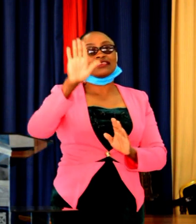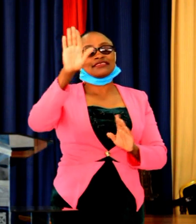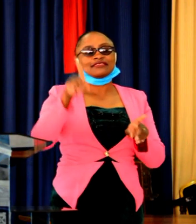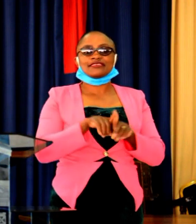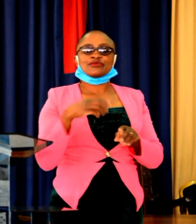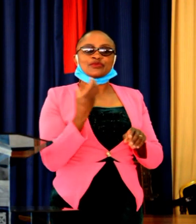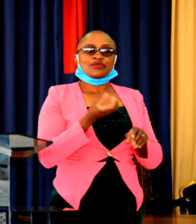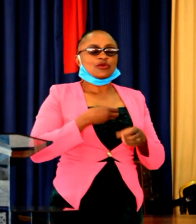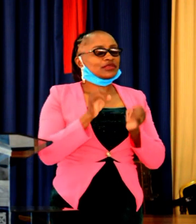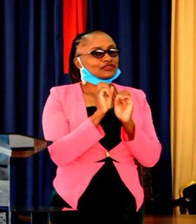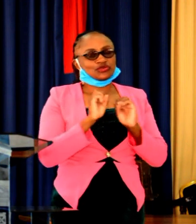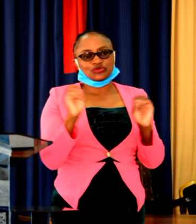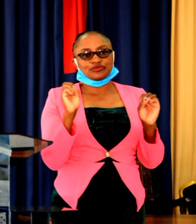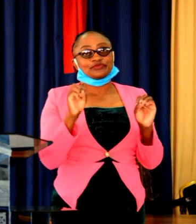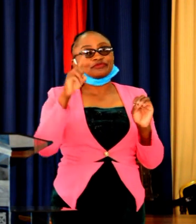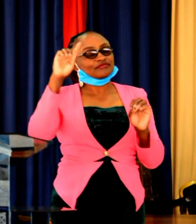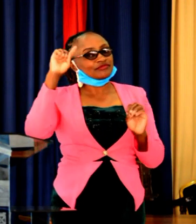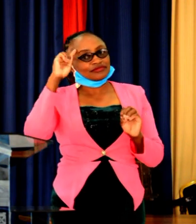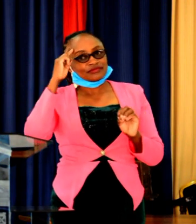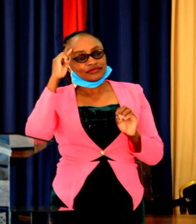thoughts are not our thoughts.